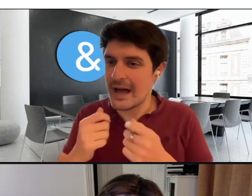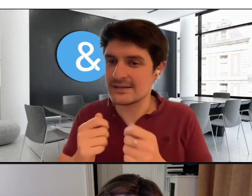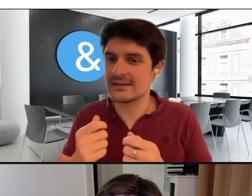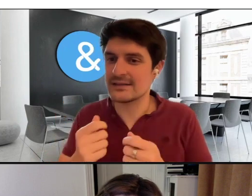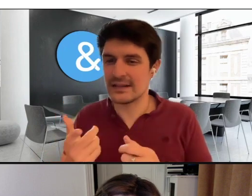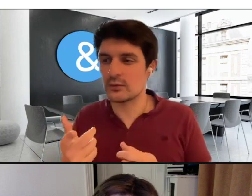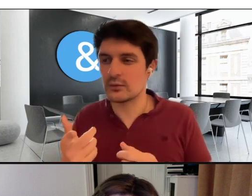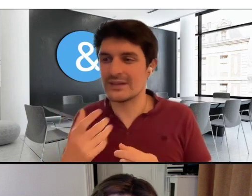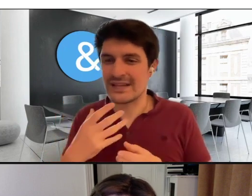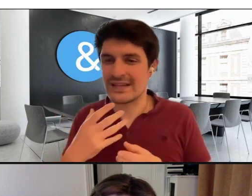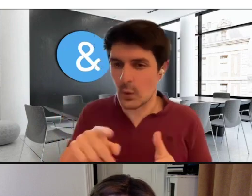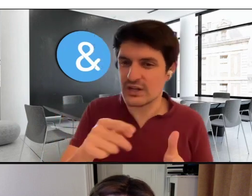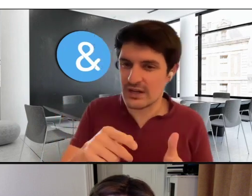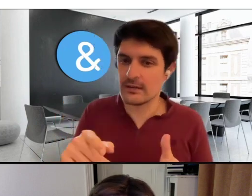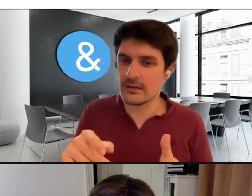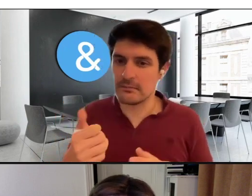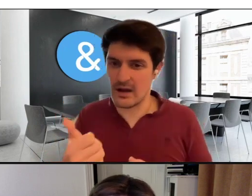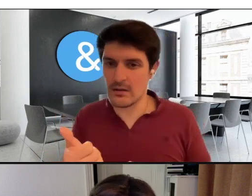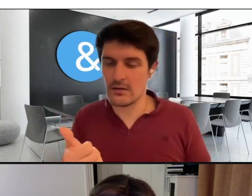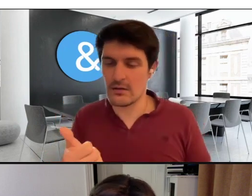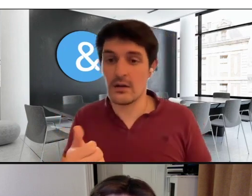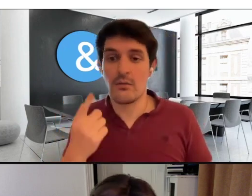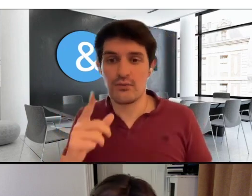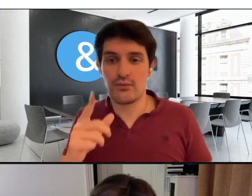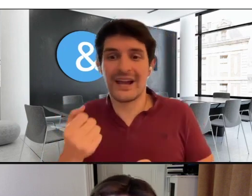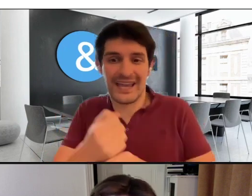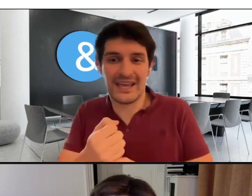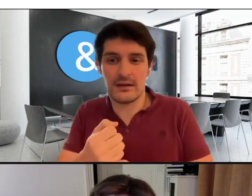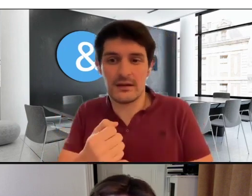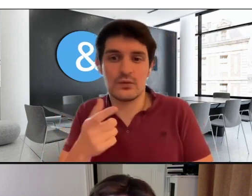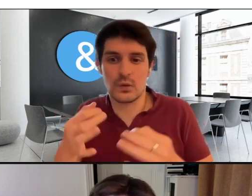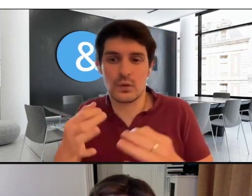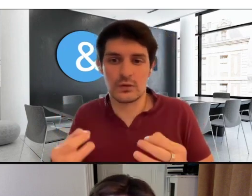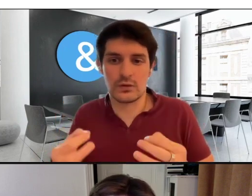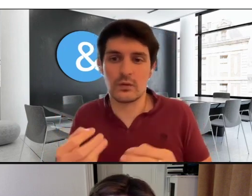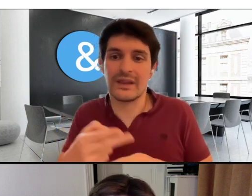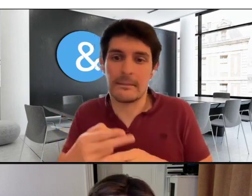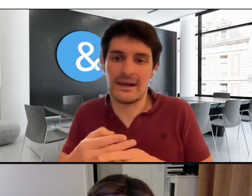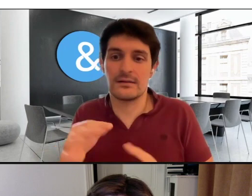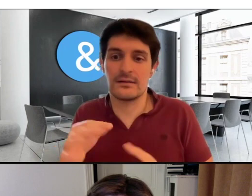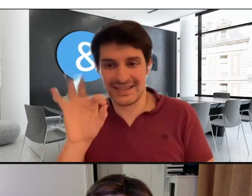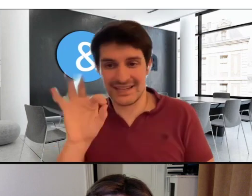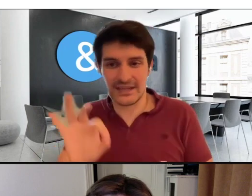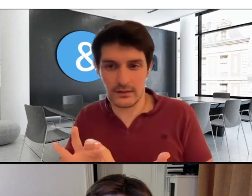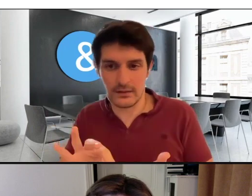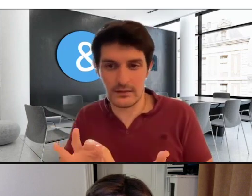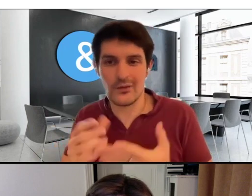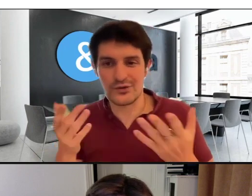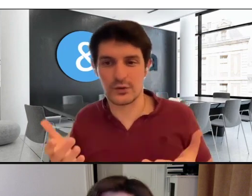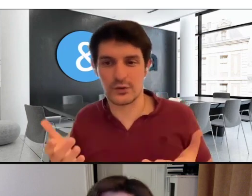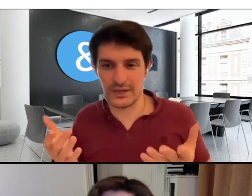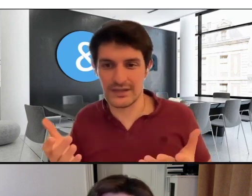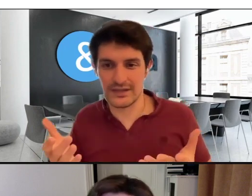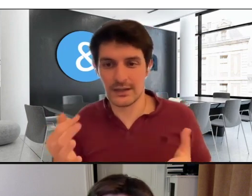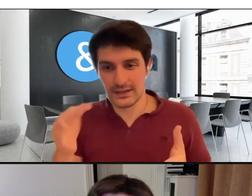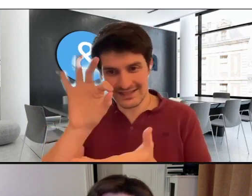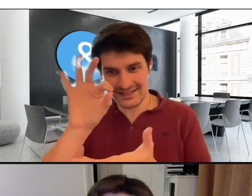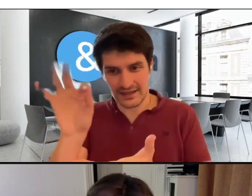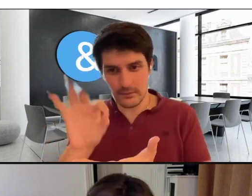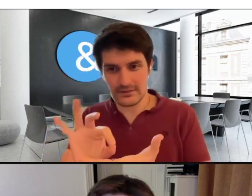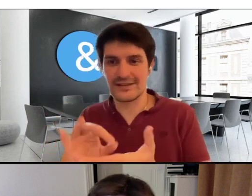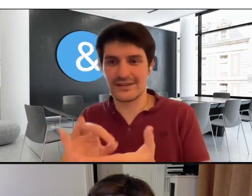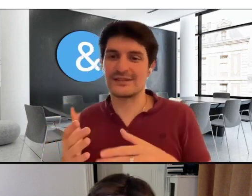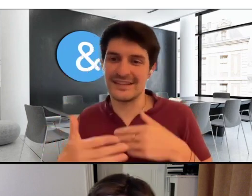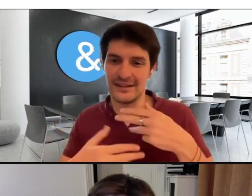passe, tu essaies de corriger bien, pour créer une solution qu'on appelle Scribe aujourd'hui. Scribe,